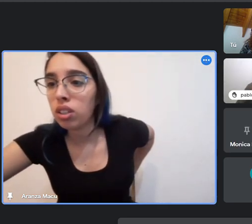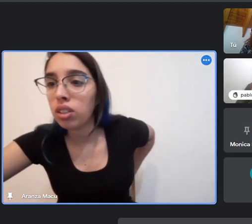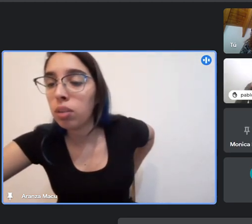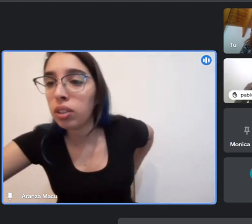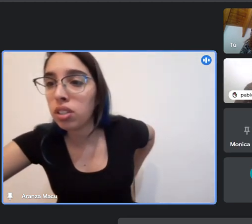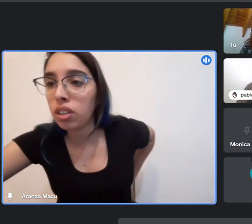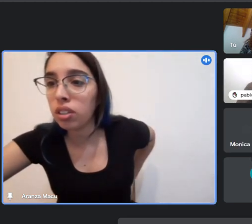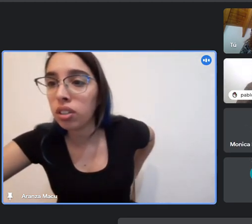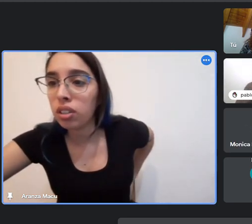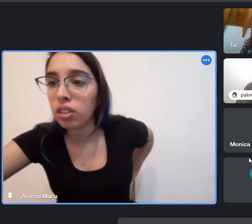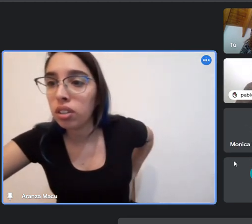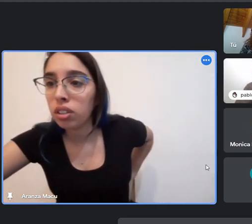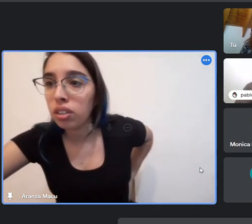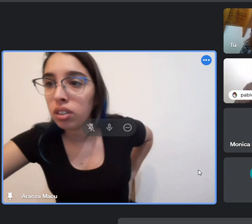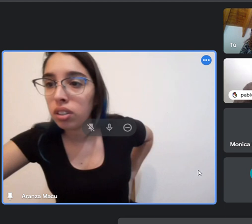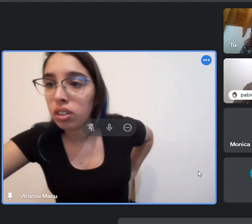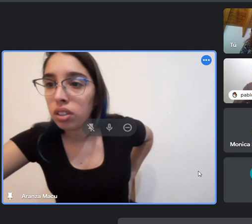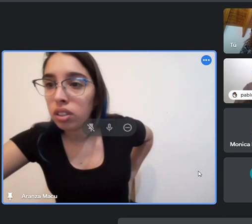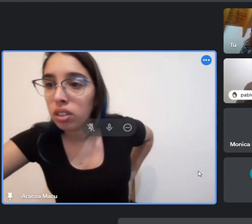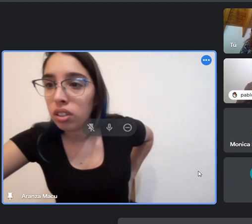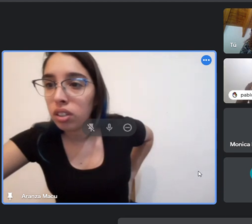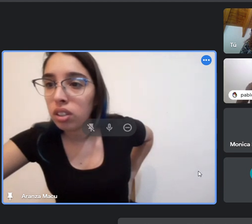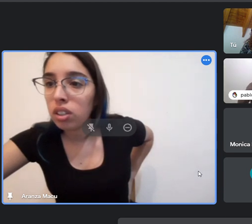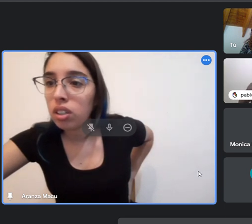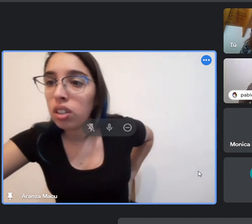del 27.